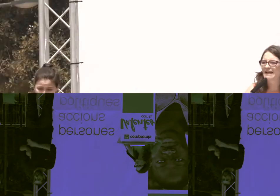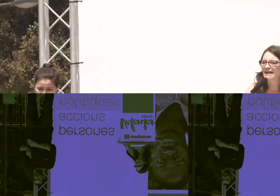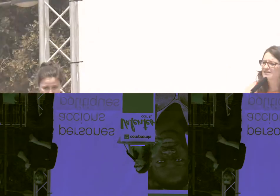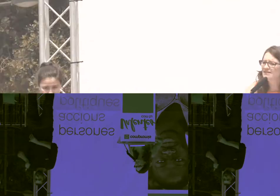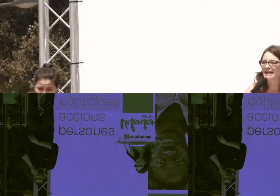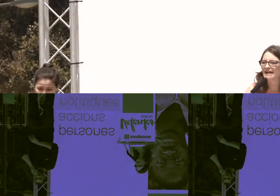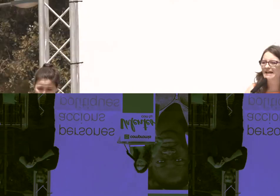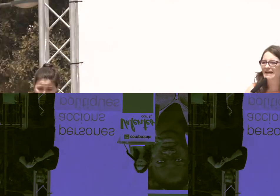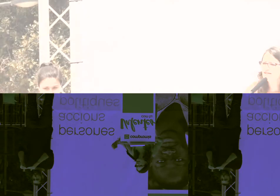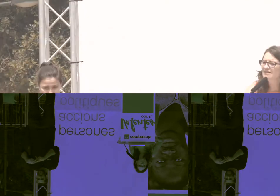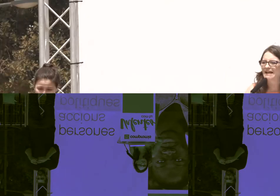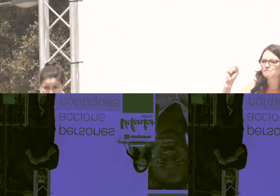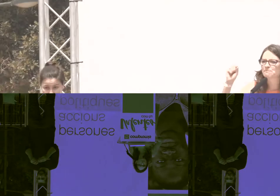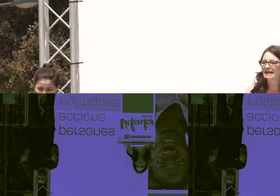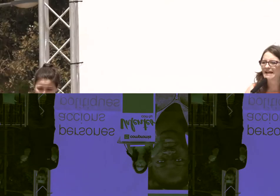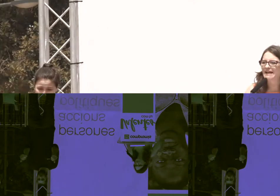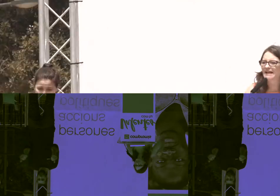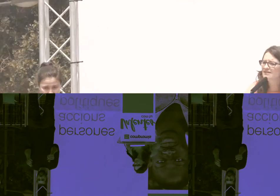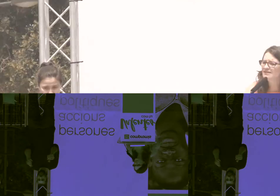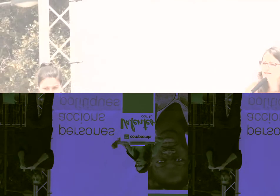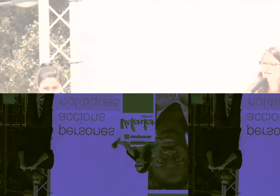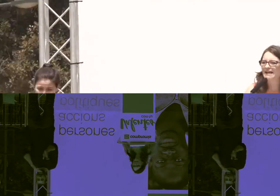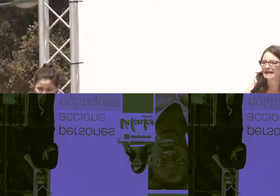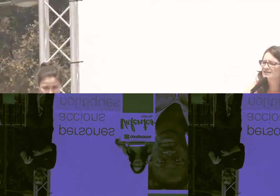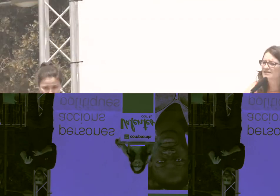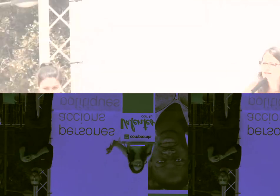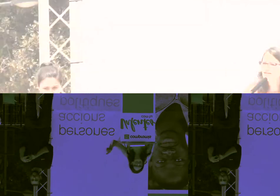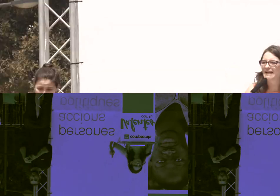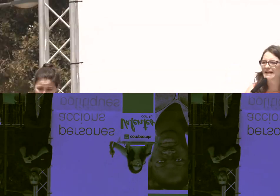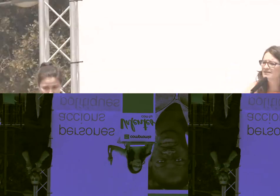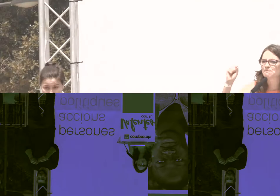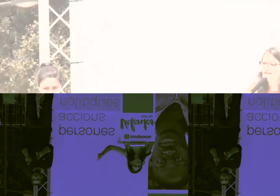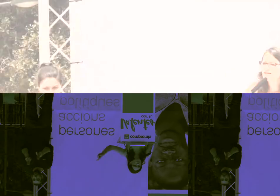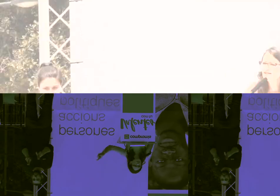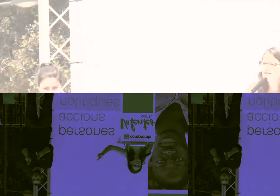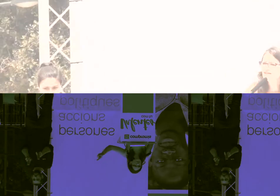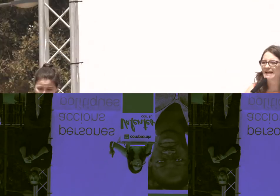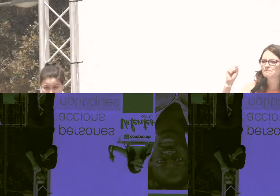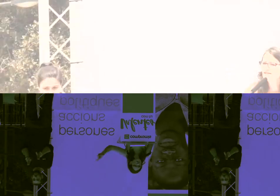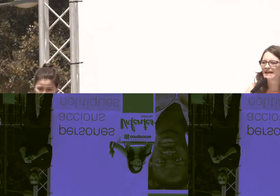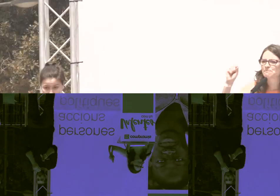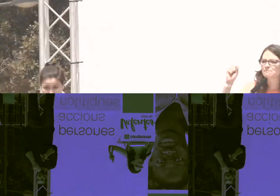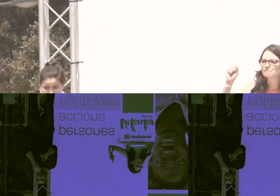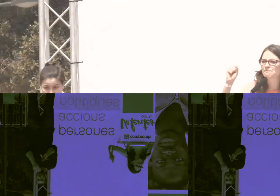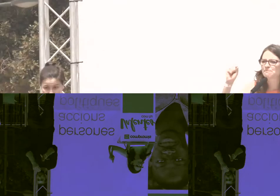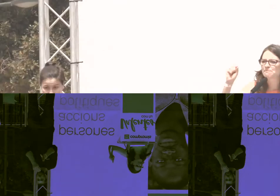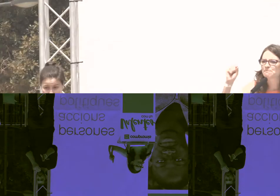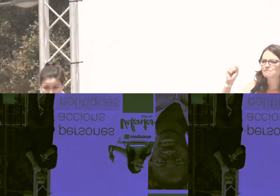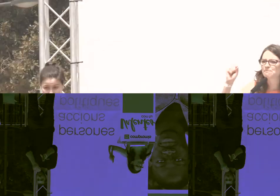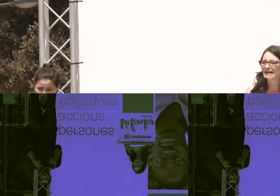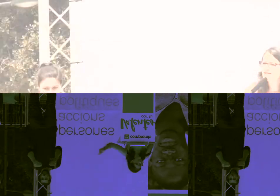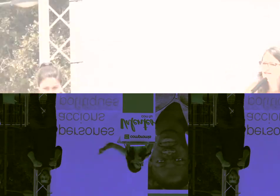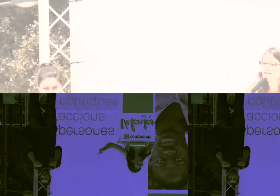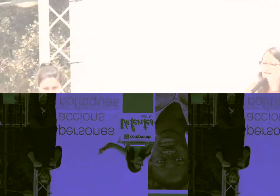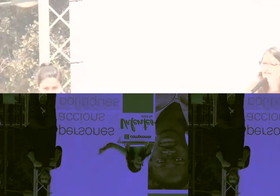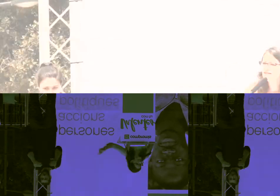d'igualtat d'oportunitats i s'havia convertit en un instrument per a que aquells que no tenien mitjos estigueren en la ignorància,